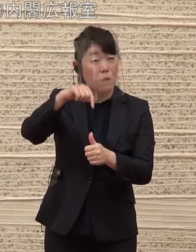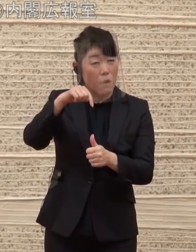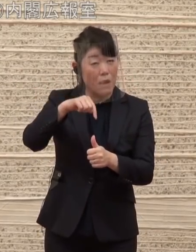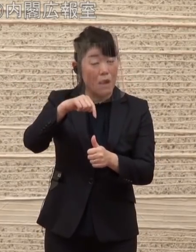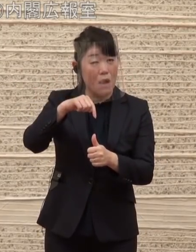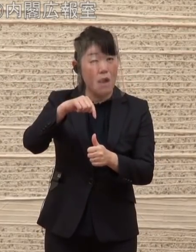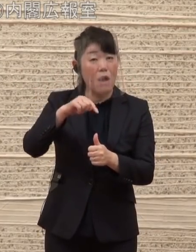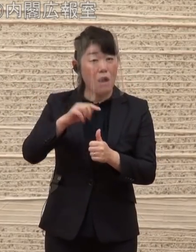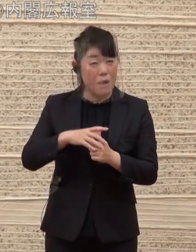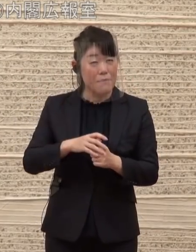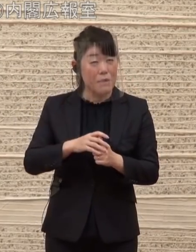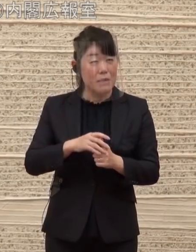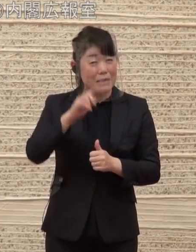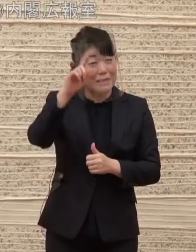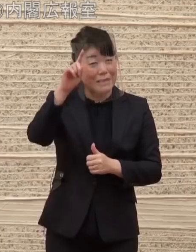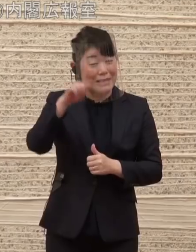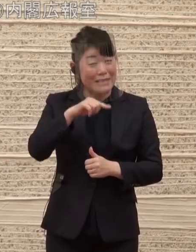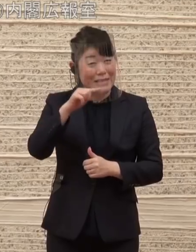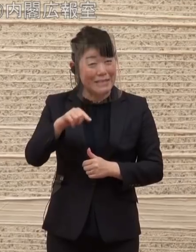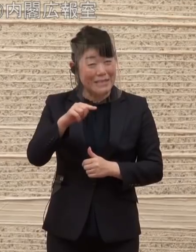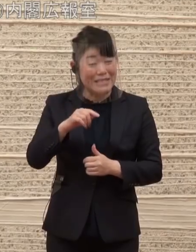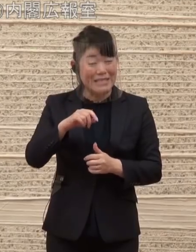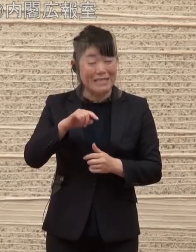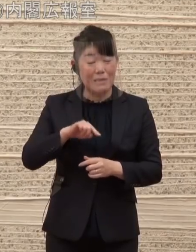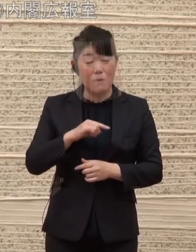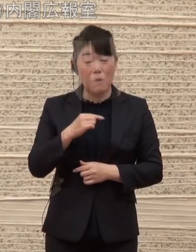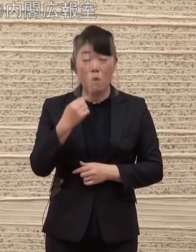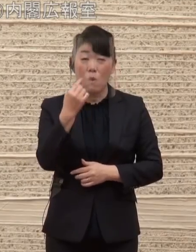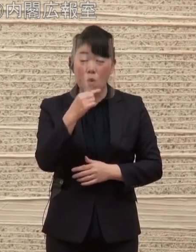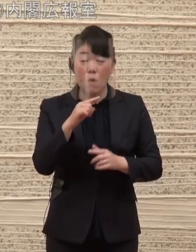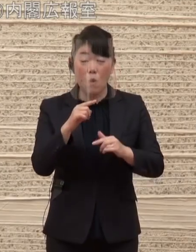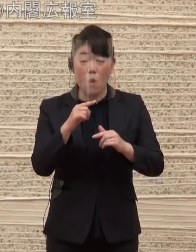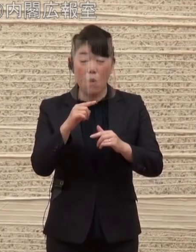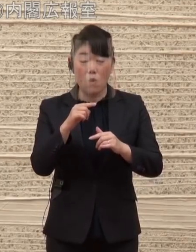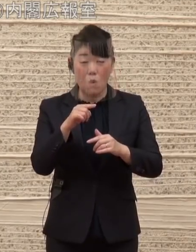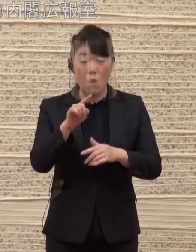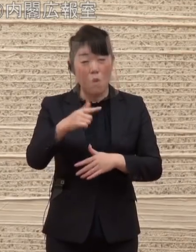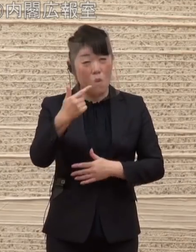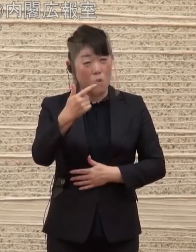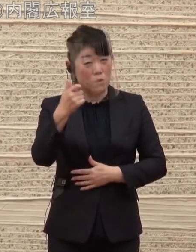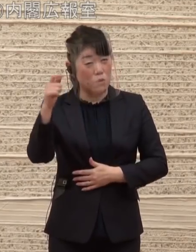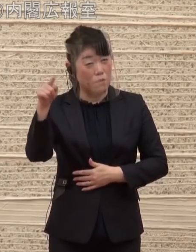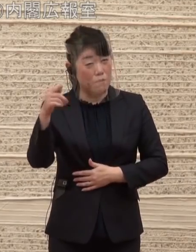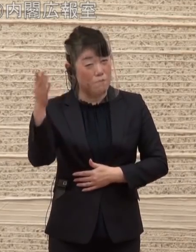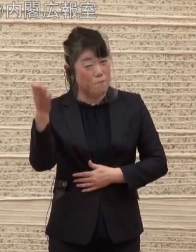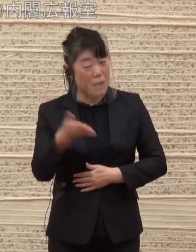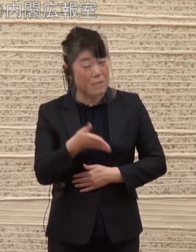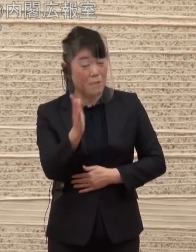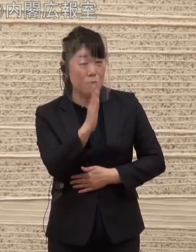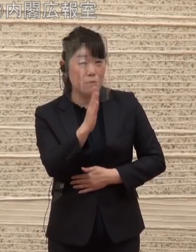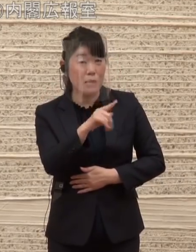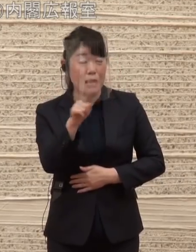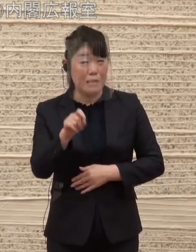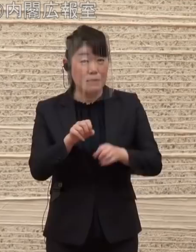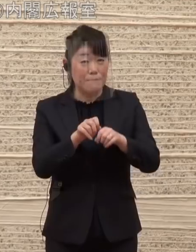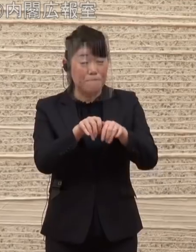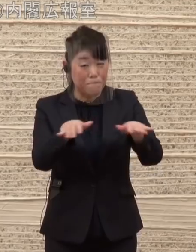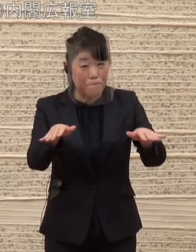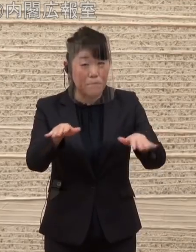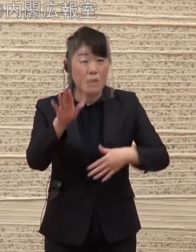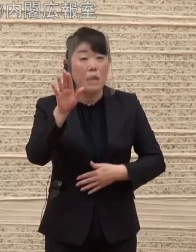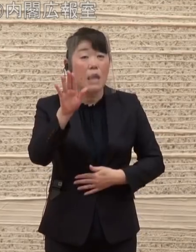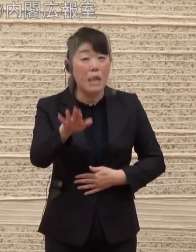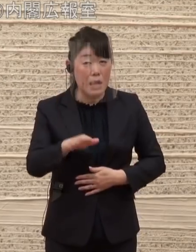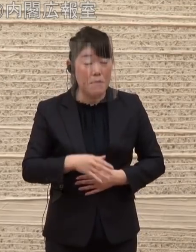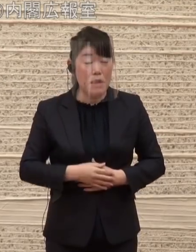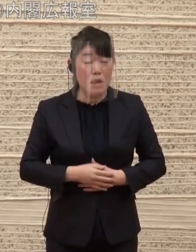6割近くに普及し濃厚接触者を早期に葬儀の隠れに伝えること